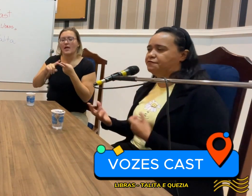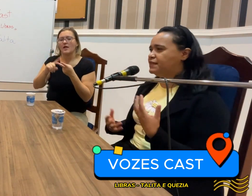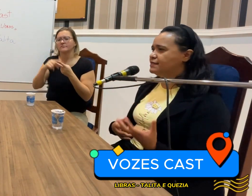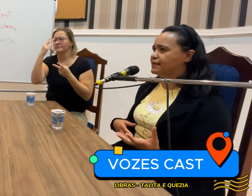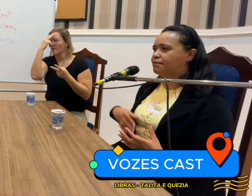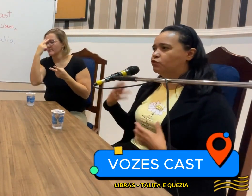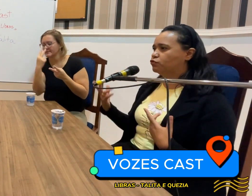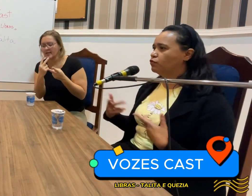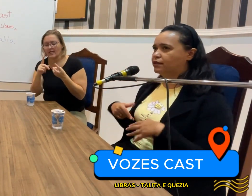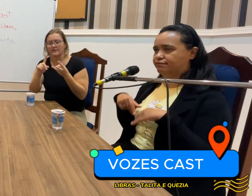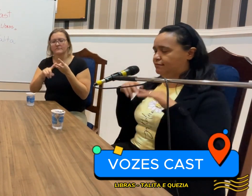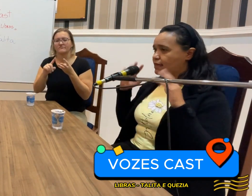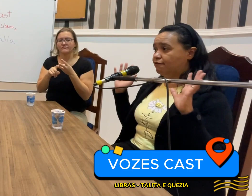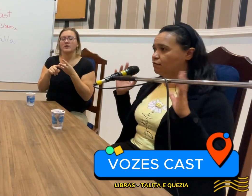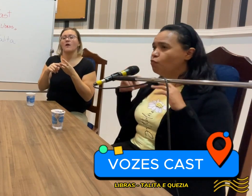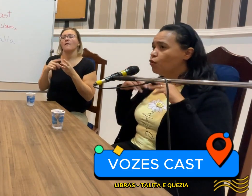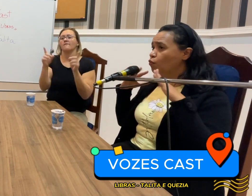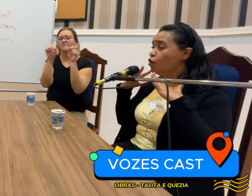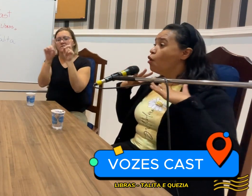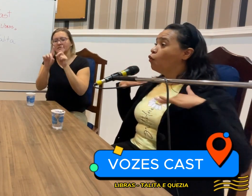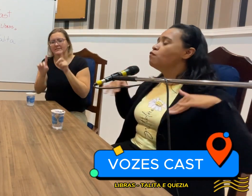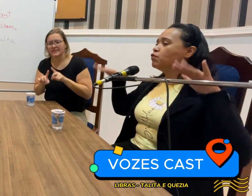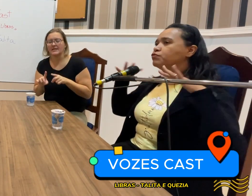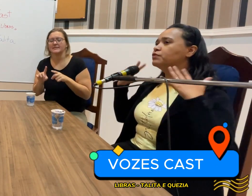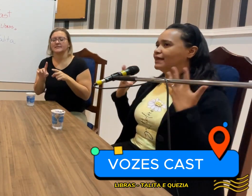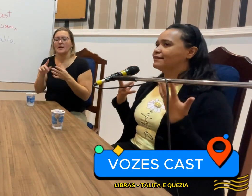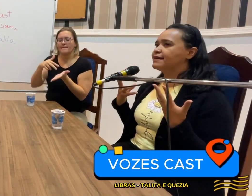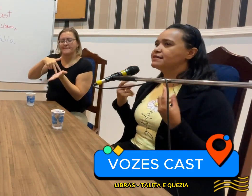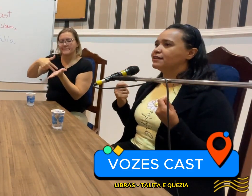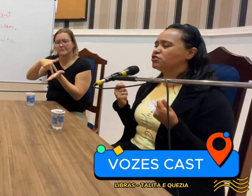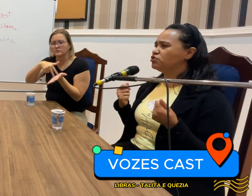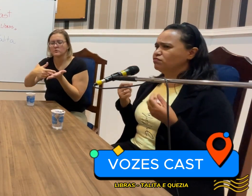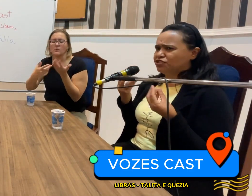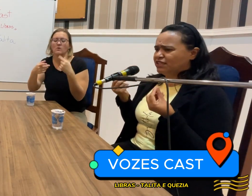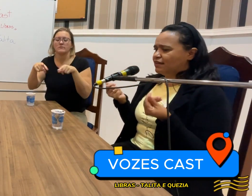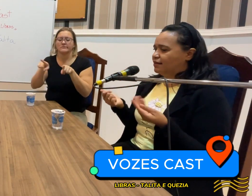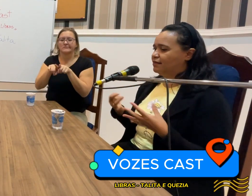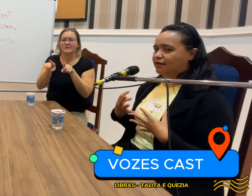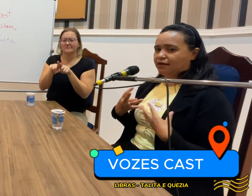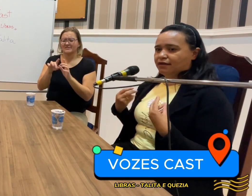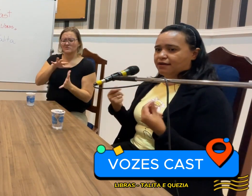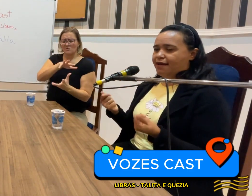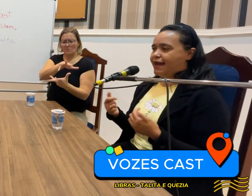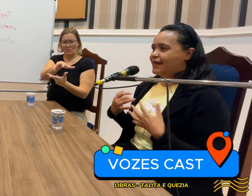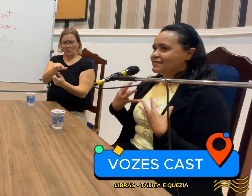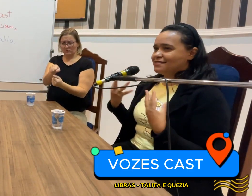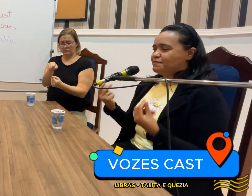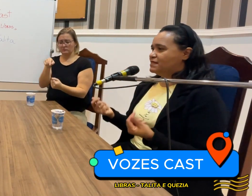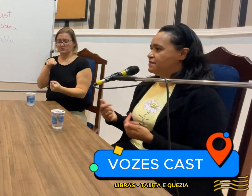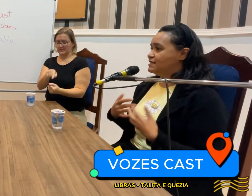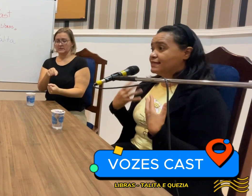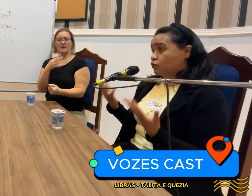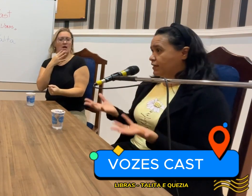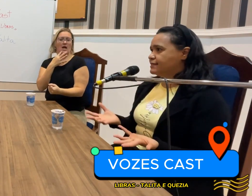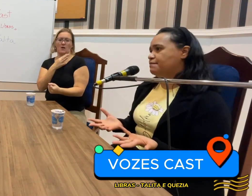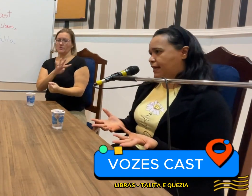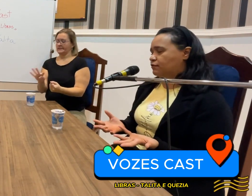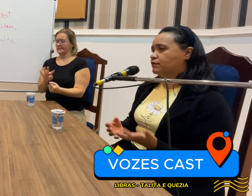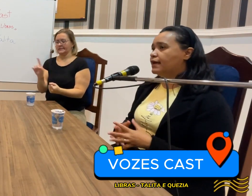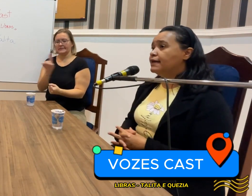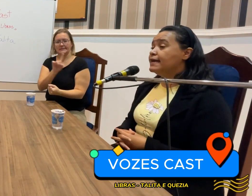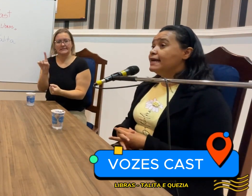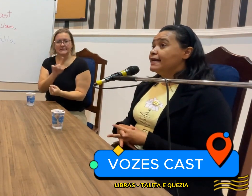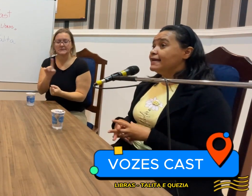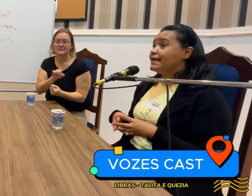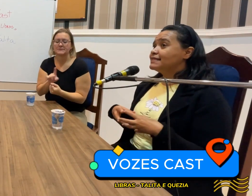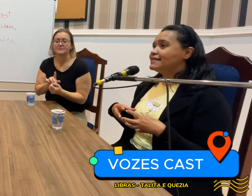deficiência física, motora. Um mundo que até assim a gente não tinha esse conhecimento,